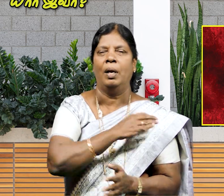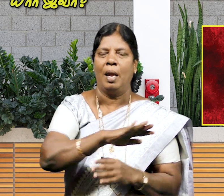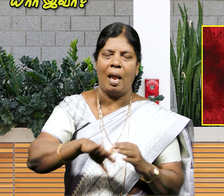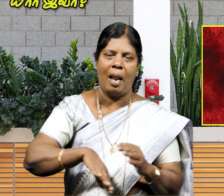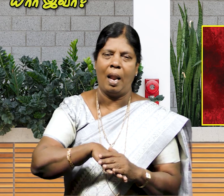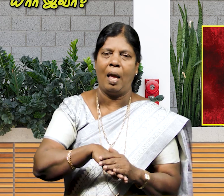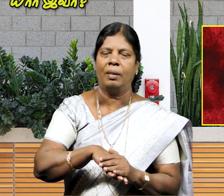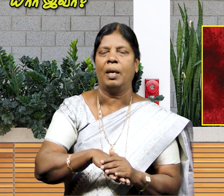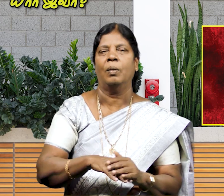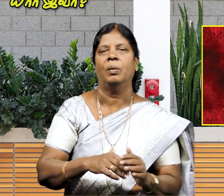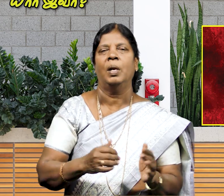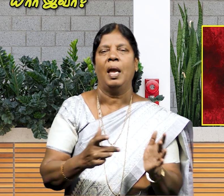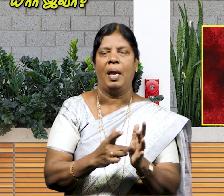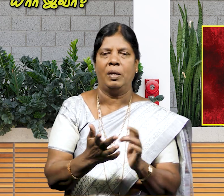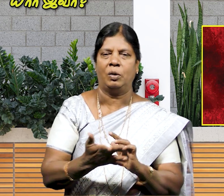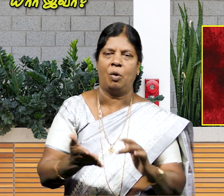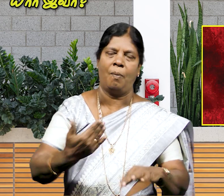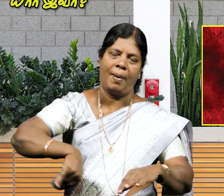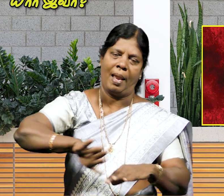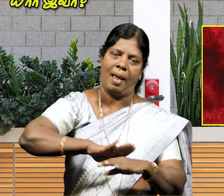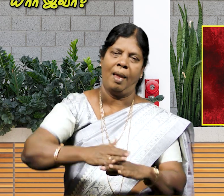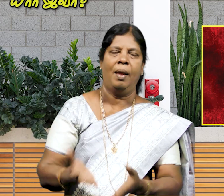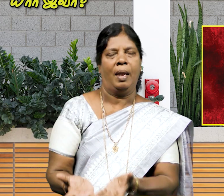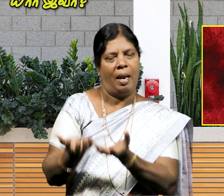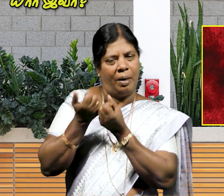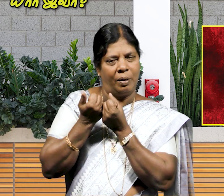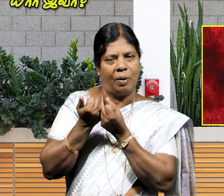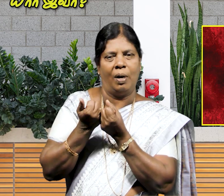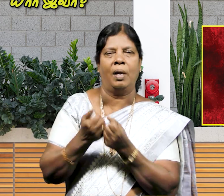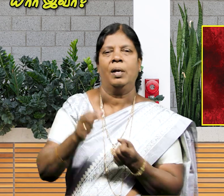மனிதனுடைய பாவங்கள் எல்லாம் தம் பேரிலே போட்டுக்கொண்டார்.